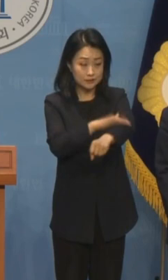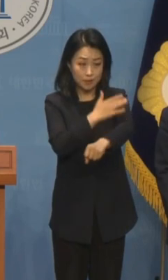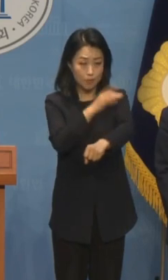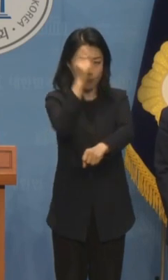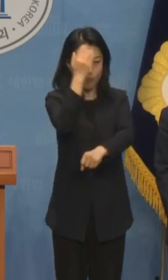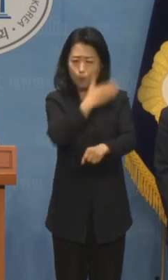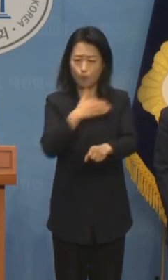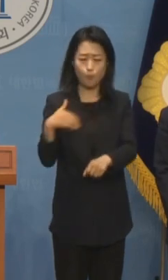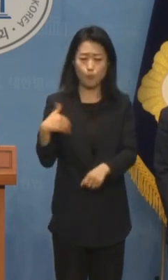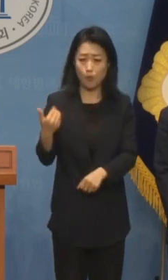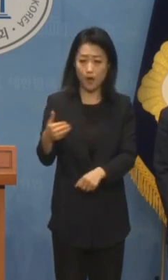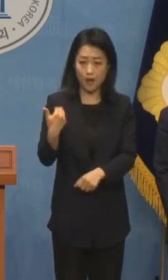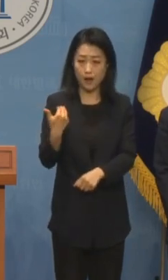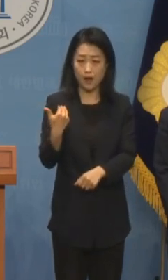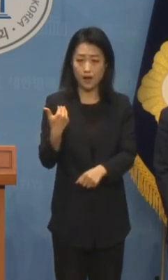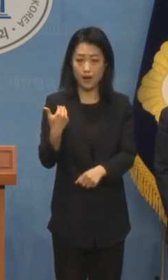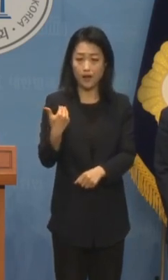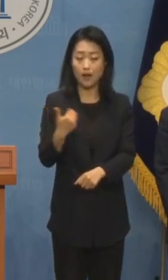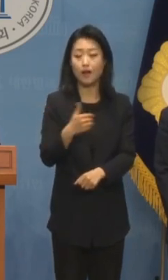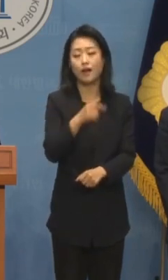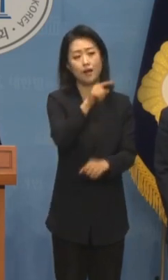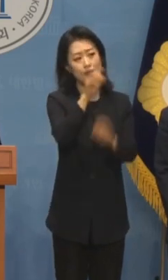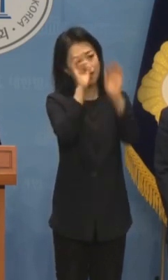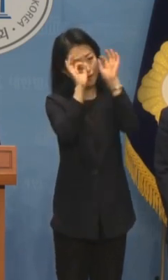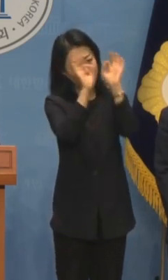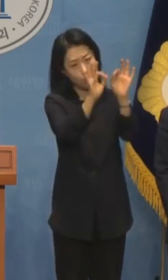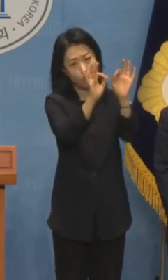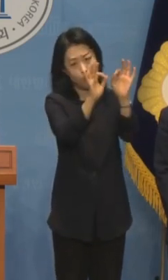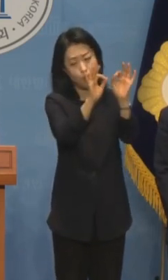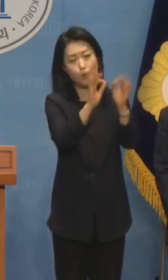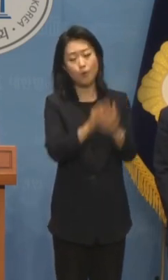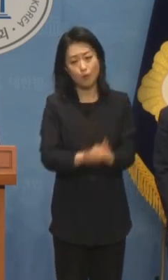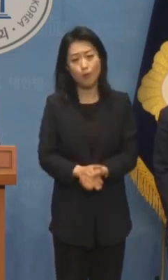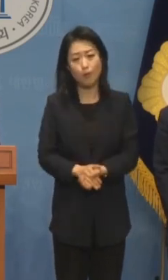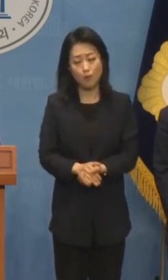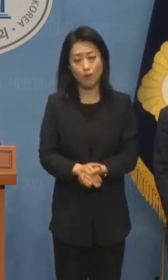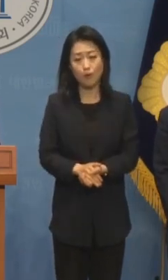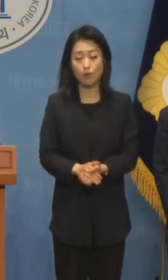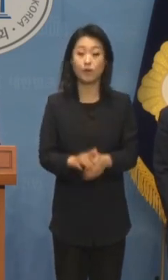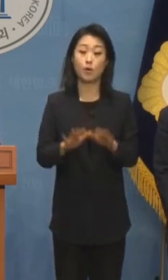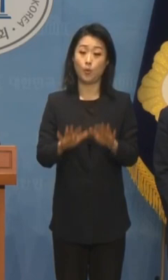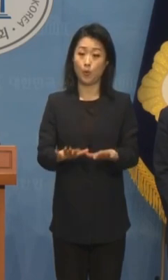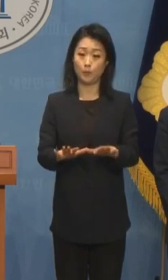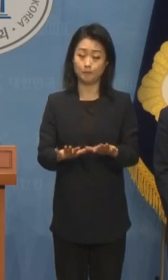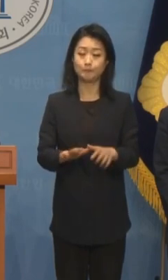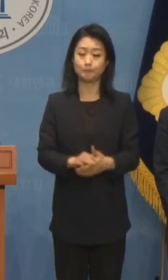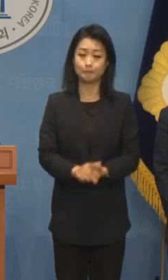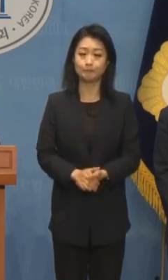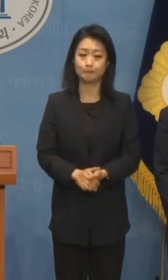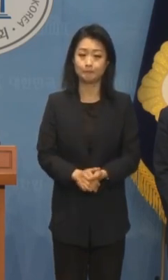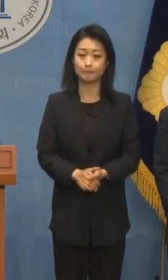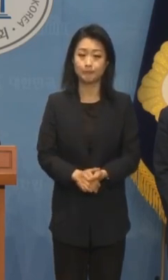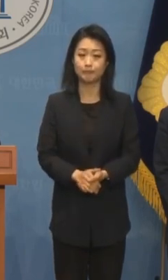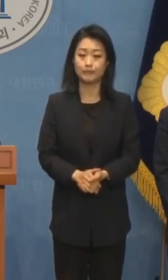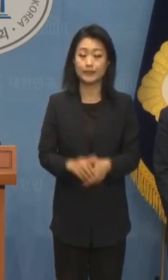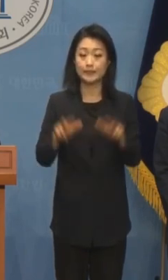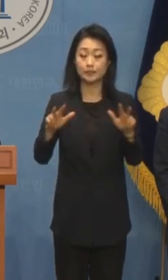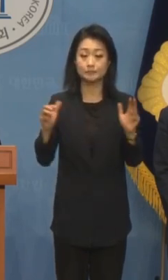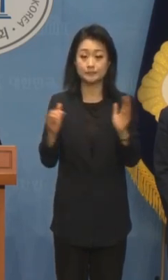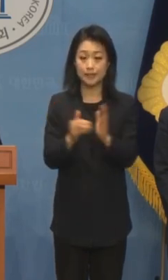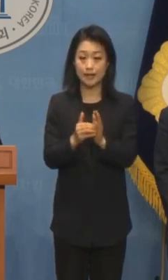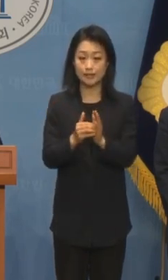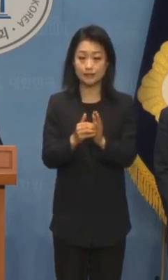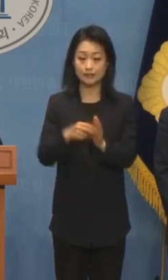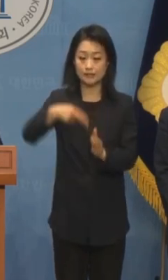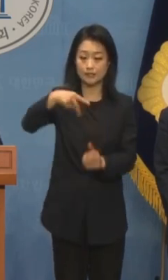있는지를 검찰 조직 자체가 인지하지 못하고 있는 듯한 그런 상황이어서 부득이하게 오늘 그동안 이